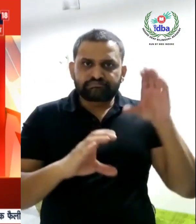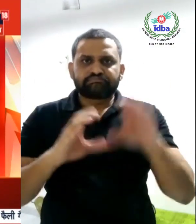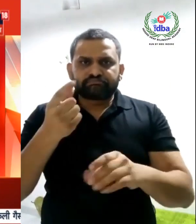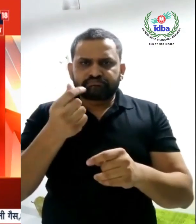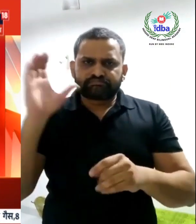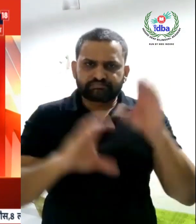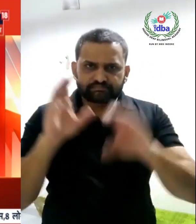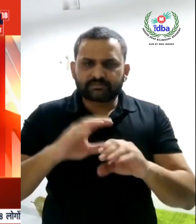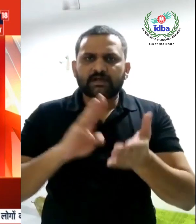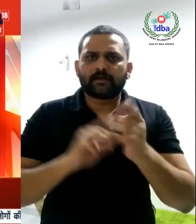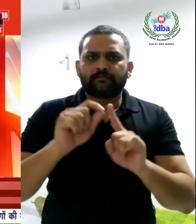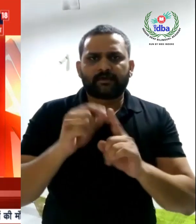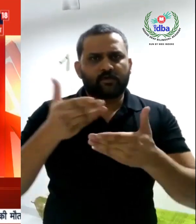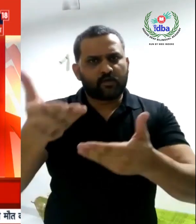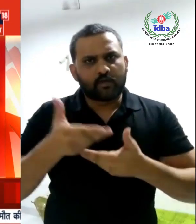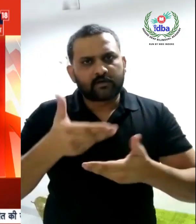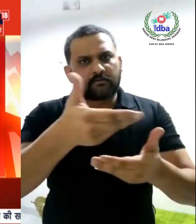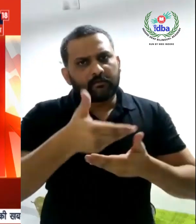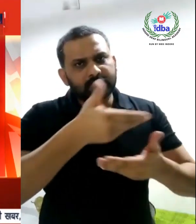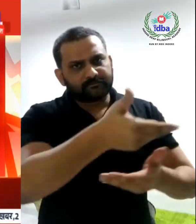मध्य प्रदेश में आमंत्रित करना,